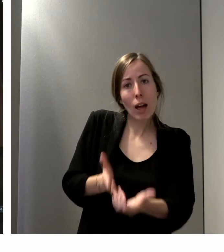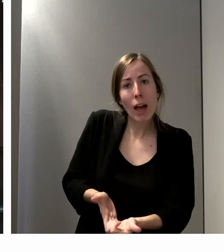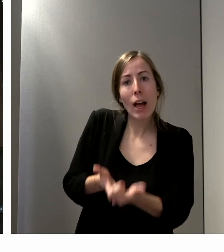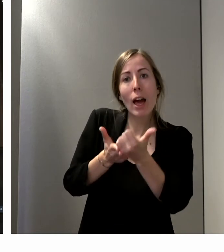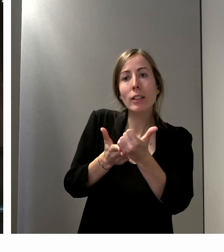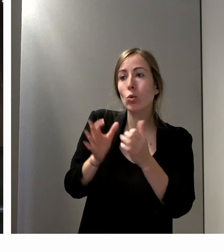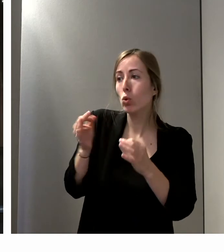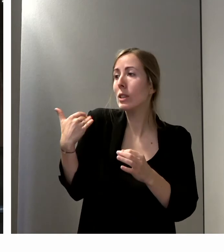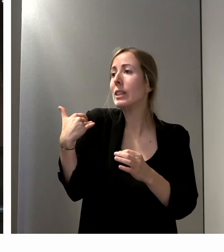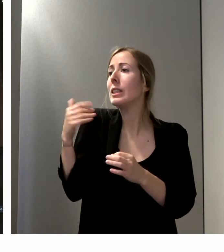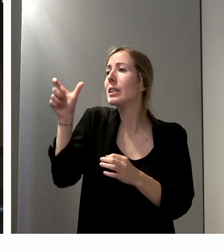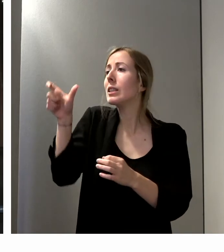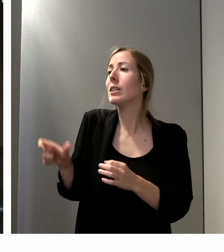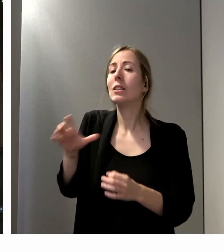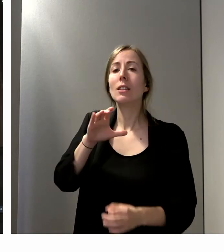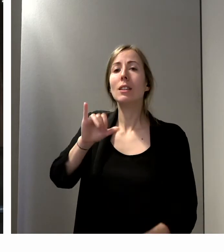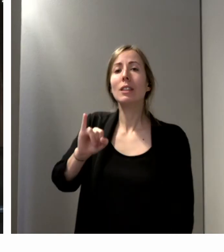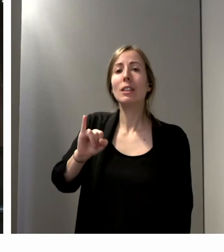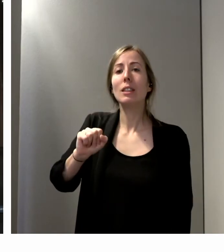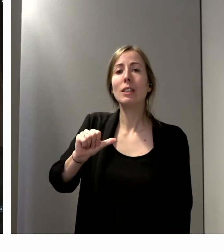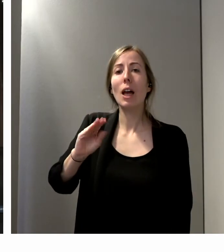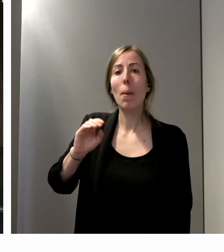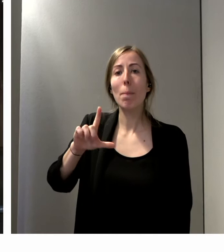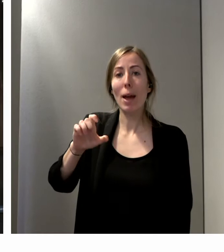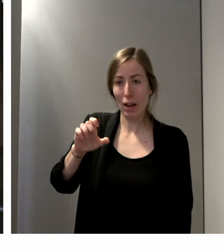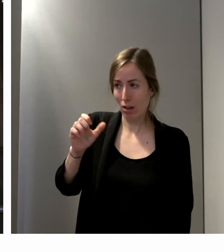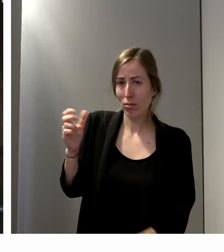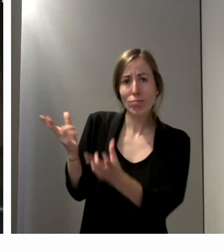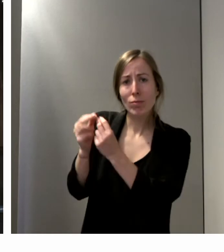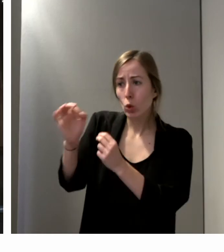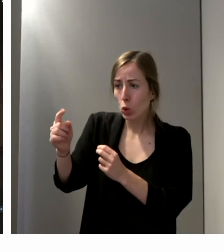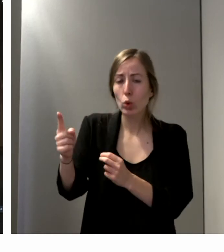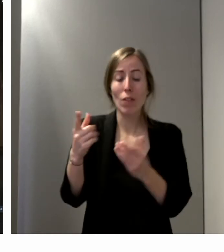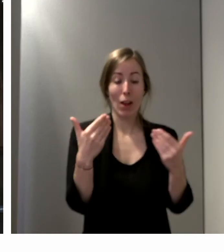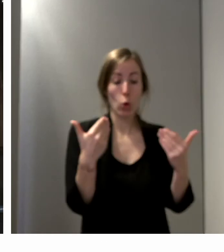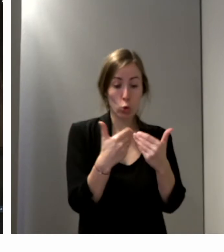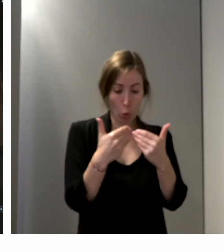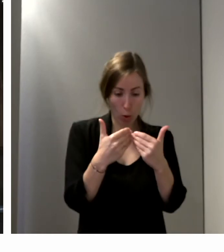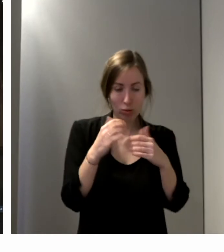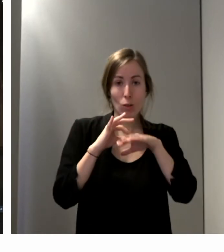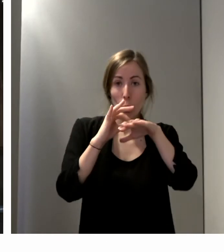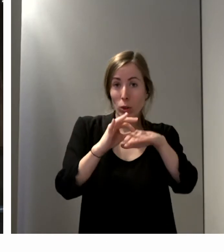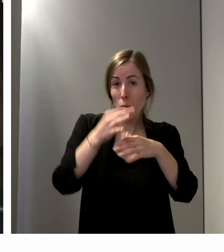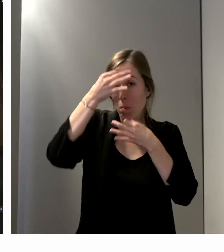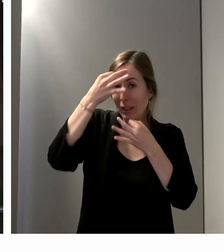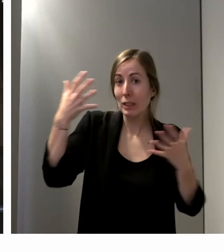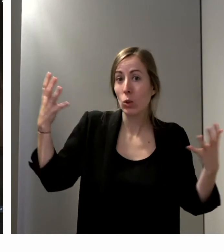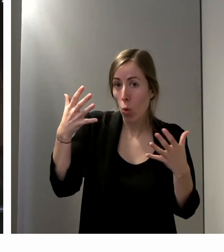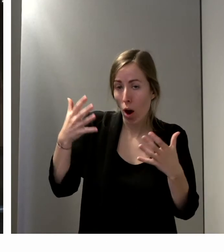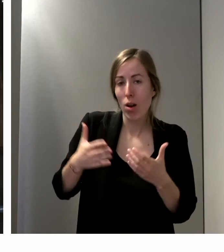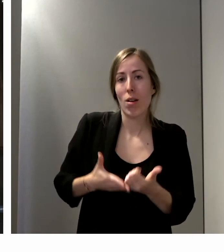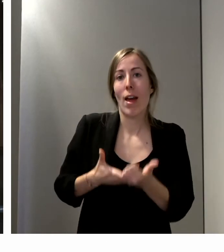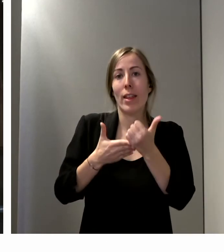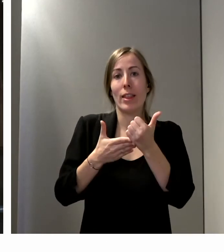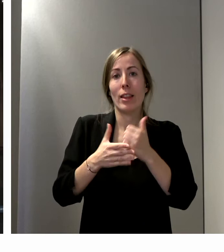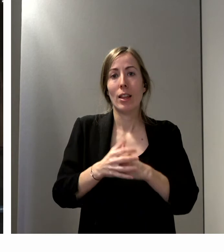l'heure, nous l'a dit Isabelle, d'aider à la formulation de la demande en matière d'accompagnement sexuel